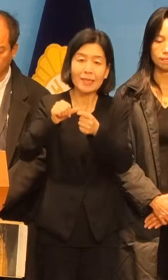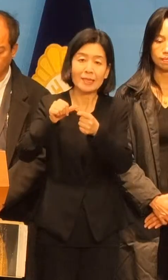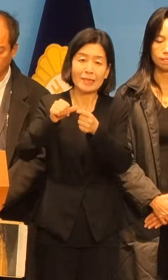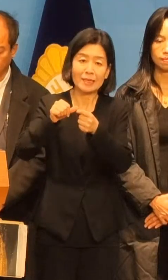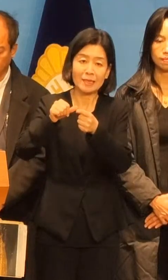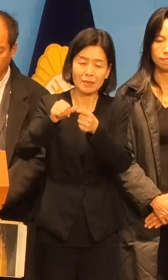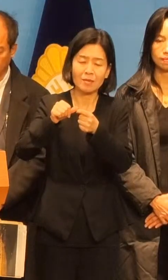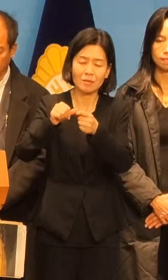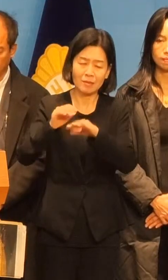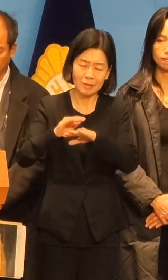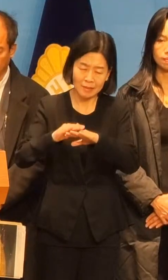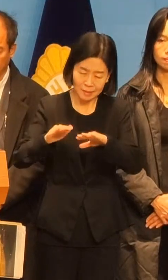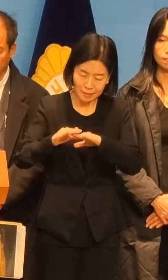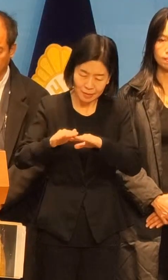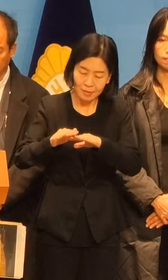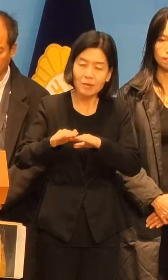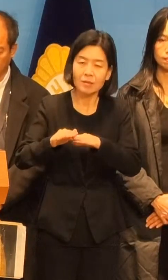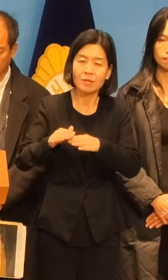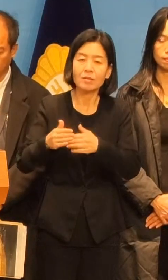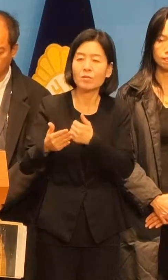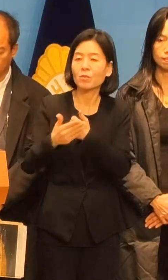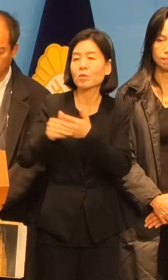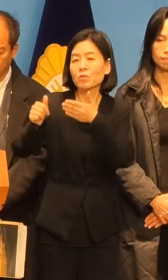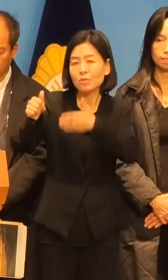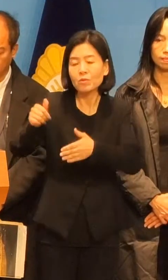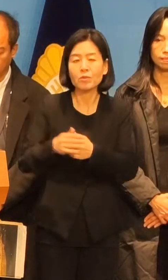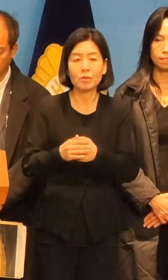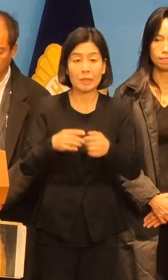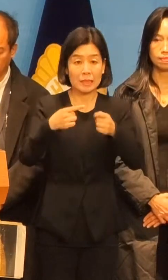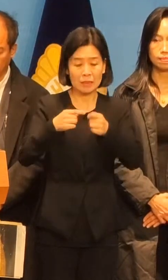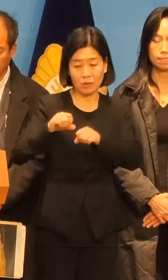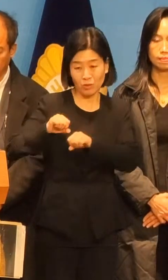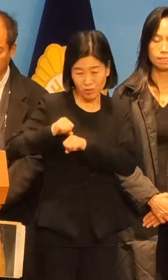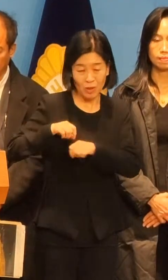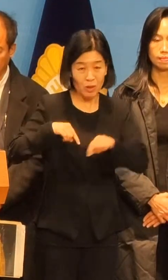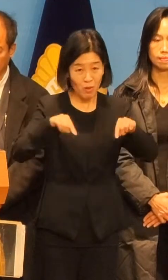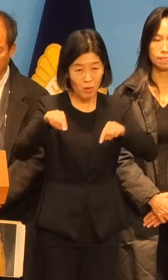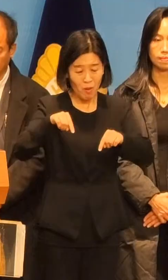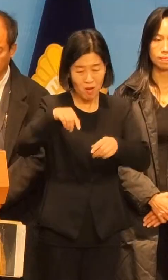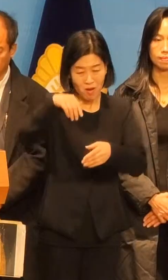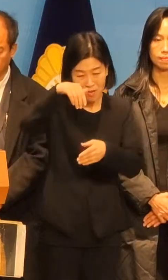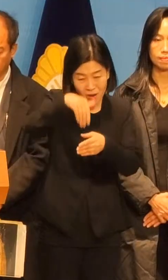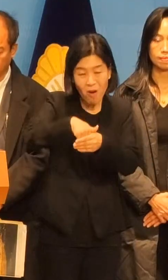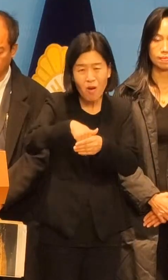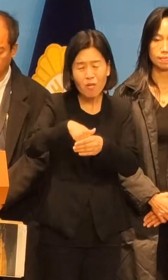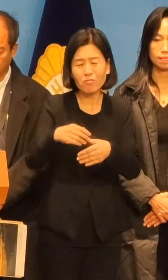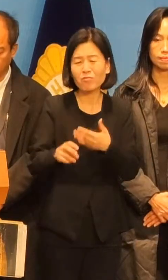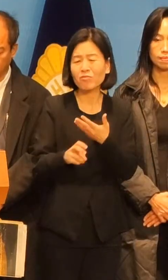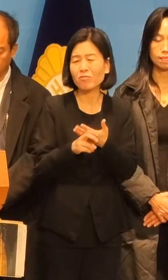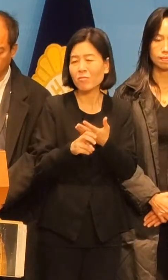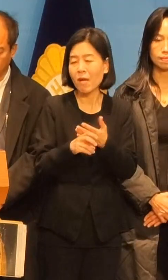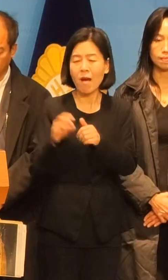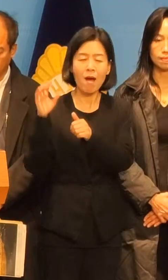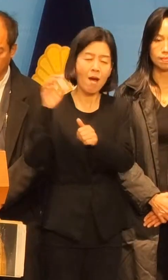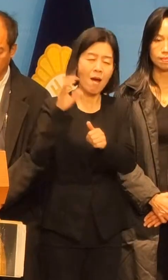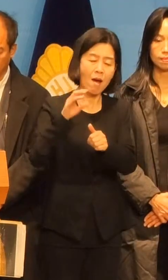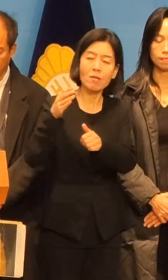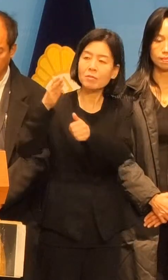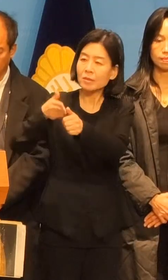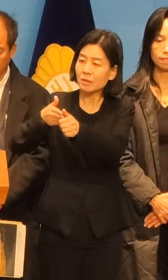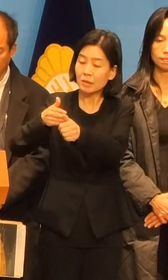것을 촉구합니다. 1. 군사정권의 부정선거를 공개적으로 규탄하고 그 선거를